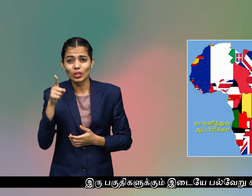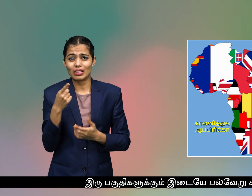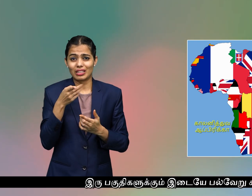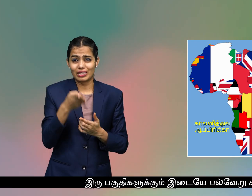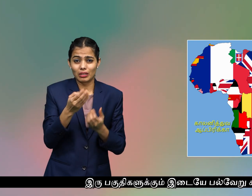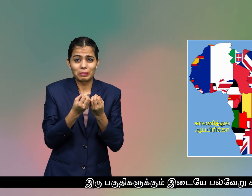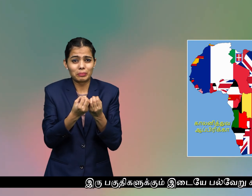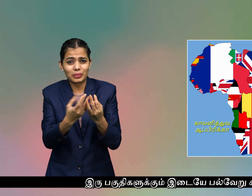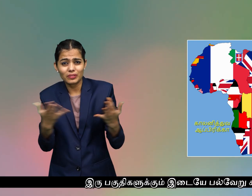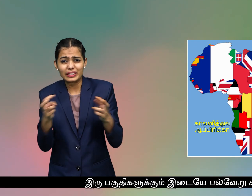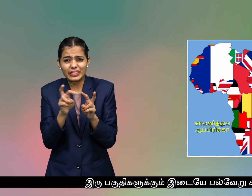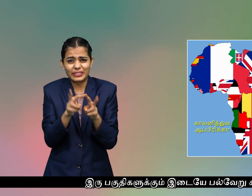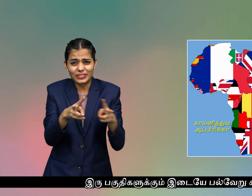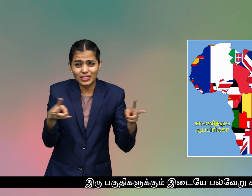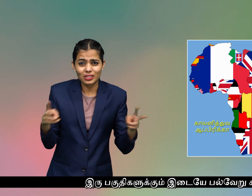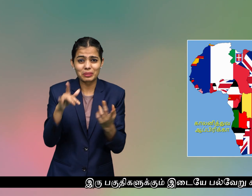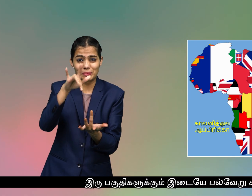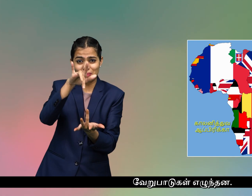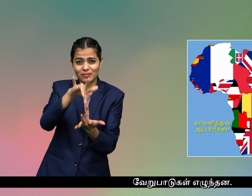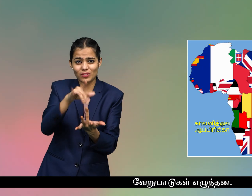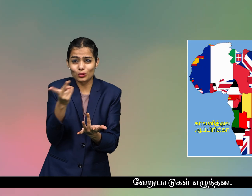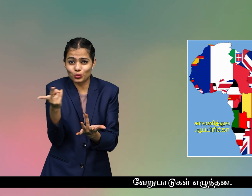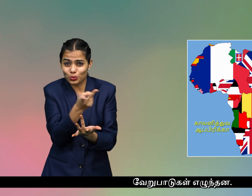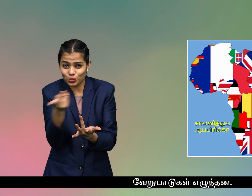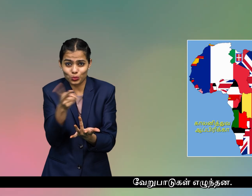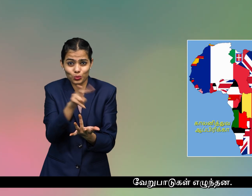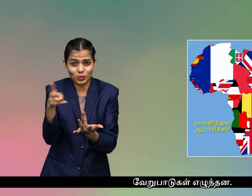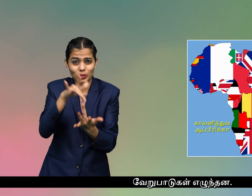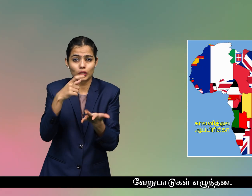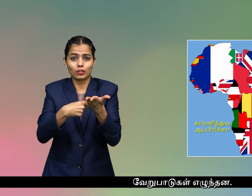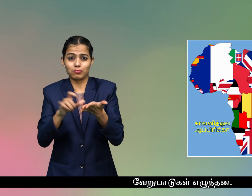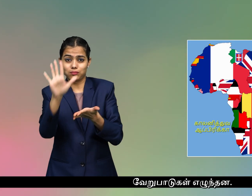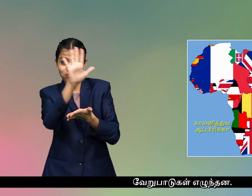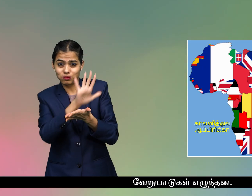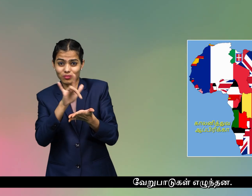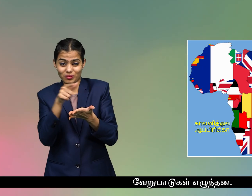இரு பகுதிகளுக்கும் இடையே பல்வேறு கருத்து வேறுபாடுகள் எழுந்தன.